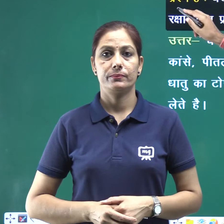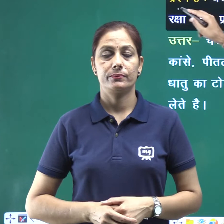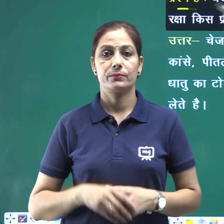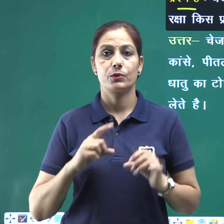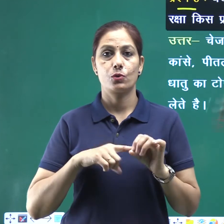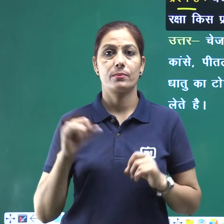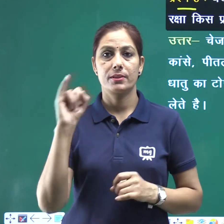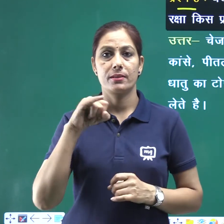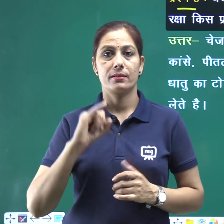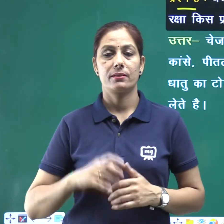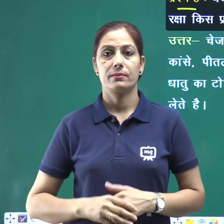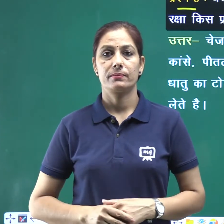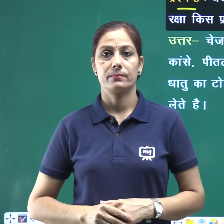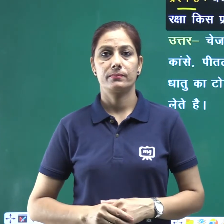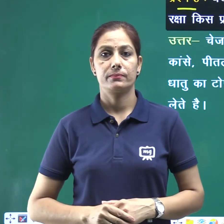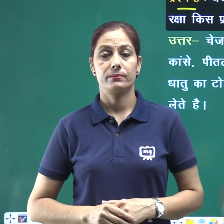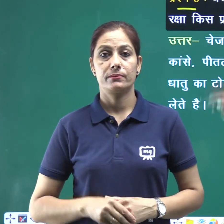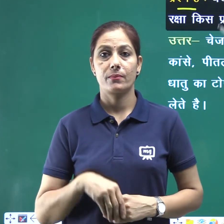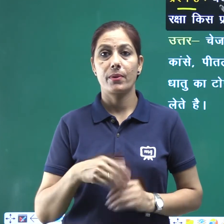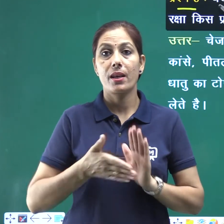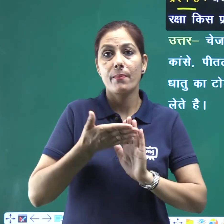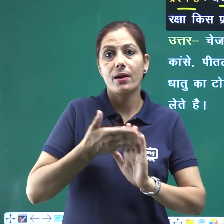प्रश्न 6, चेजारो